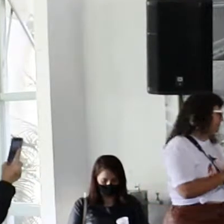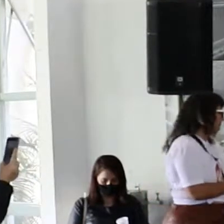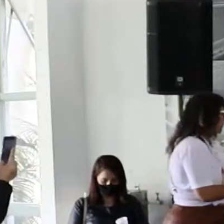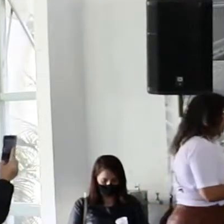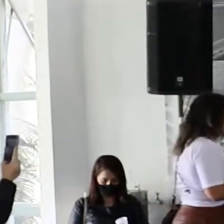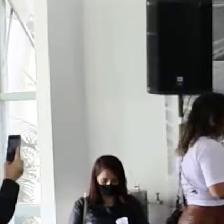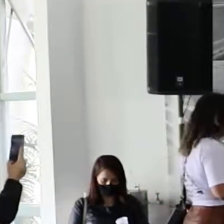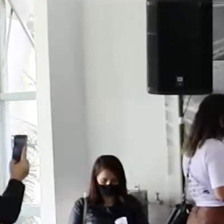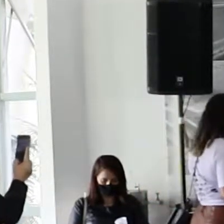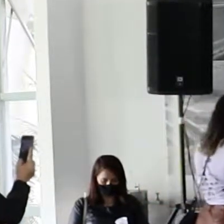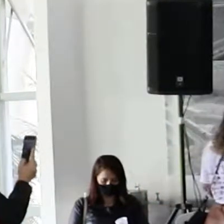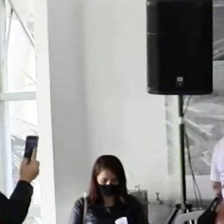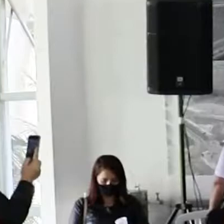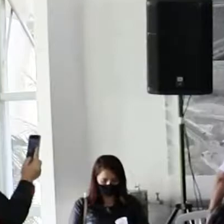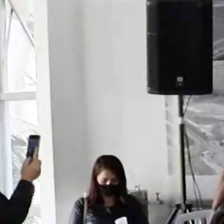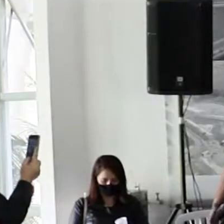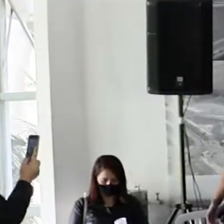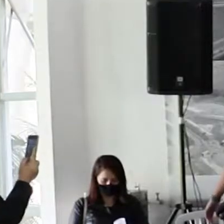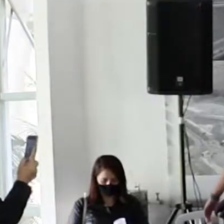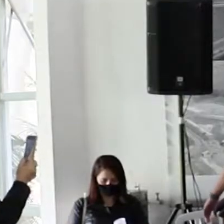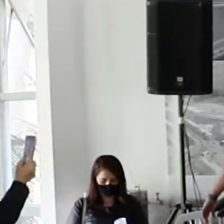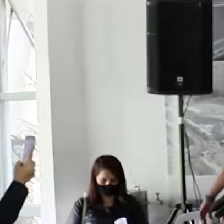é obrigado a